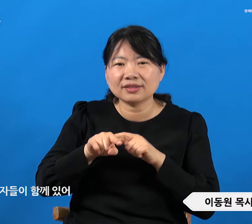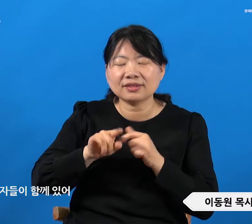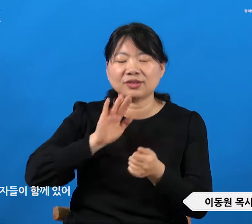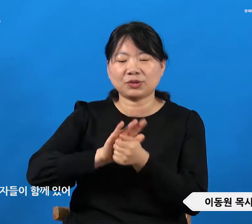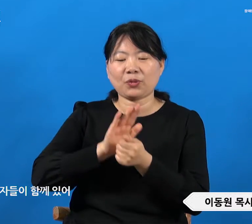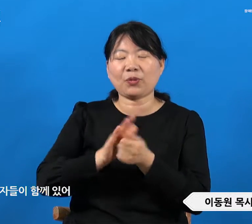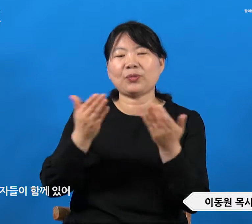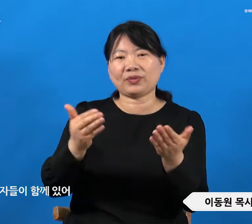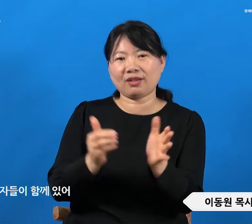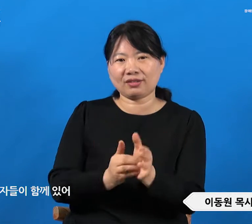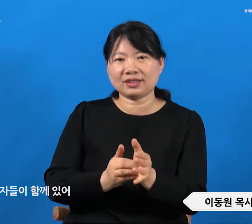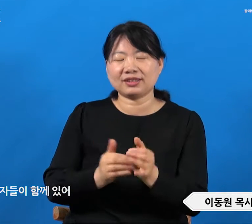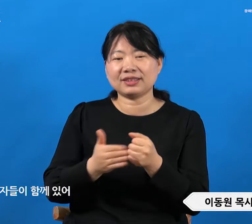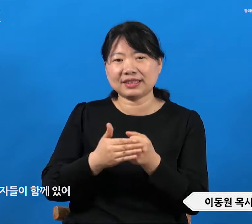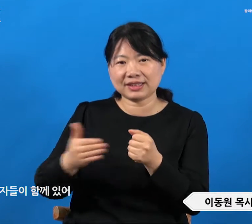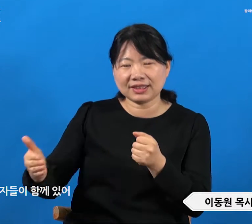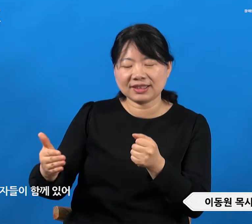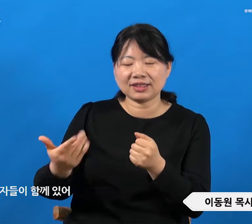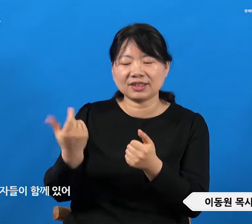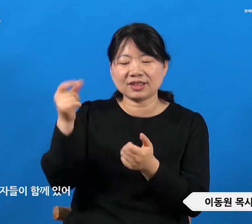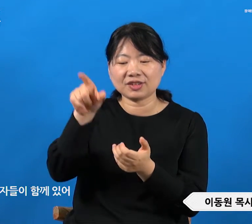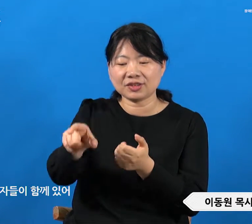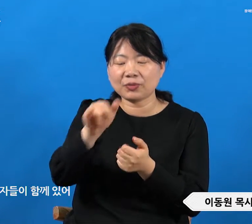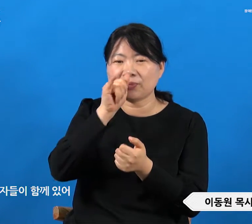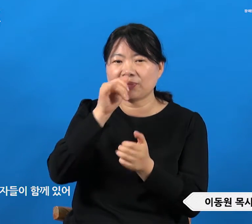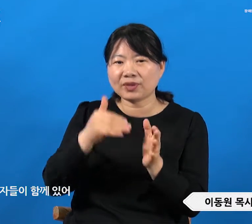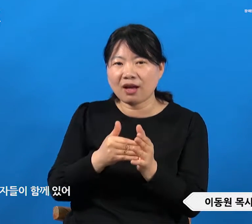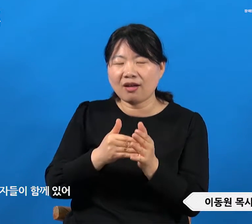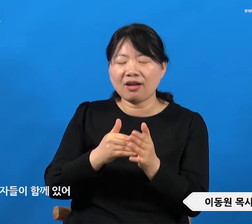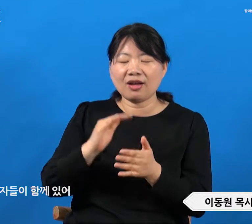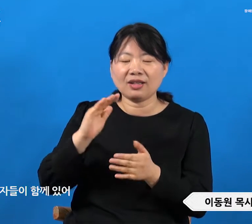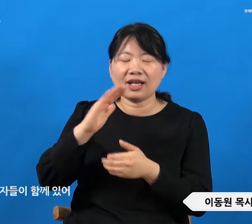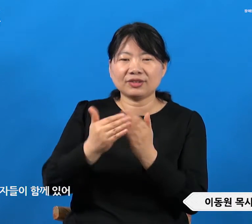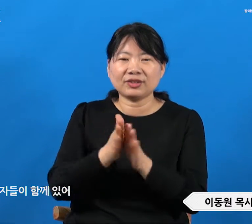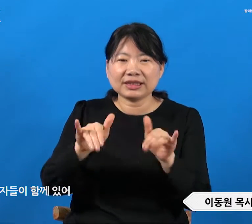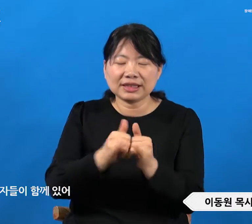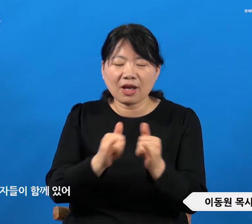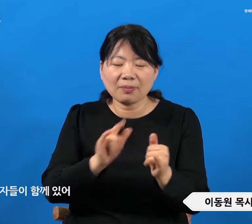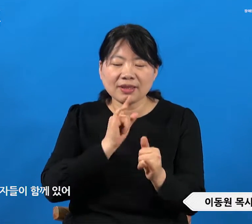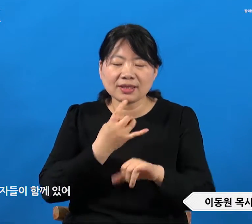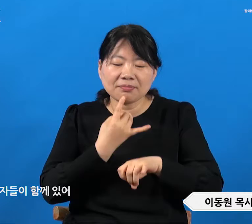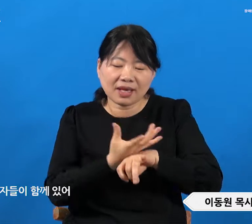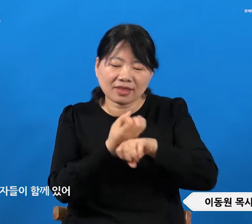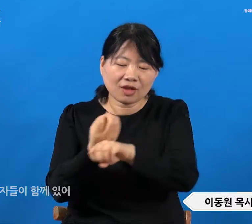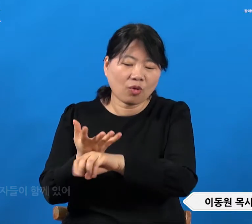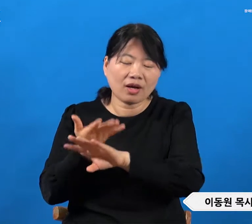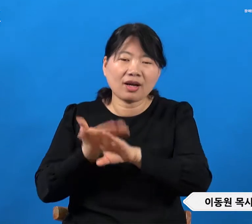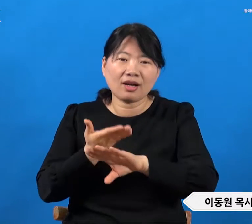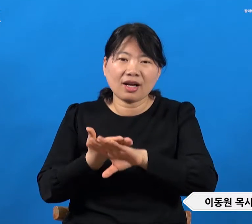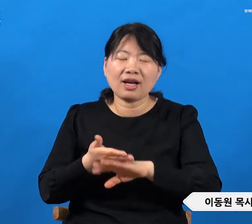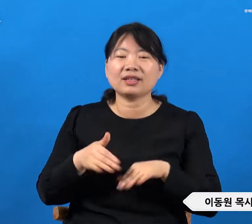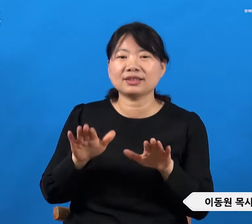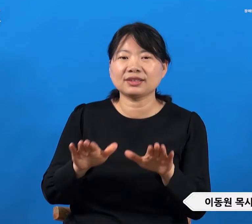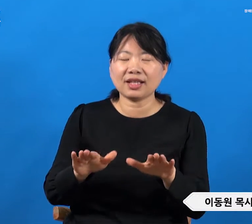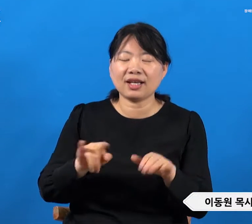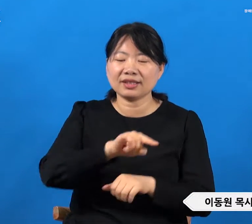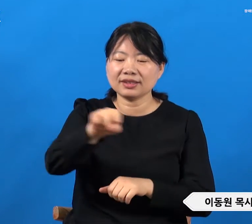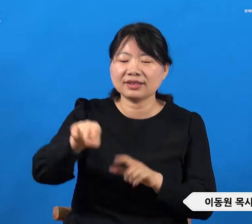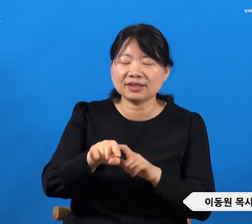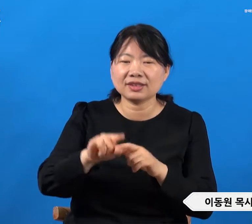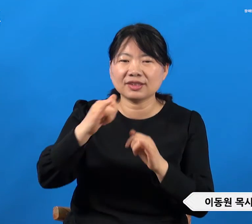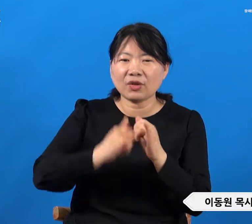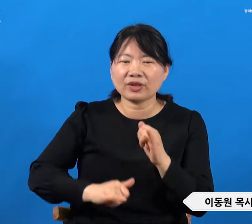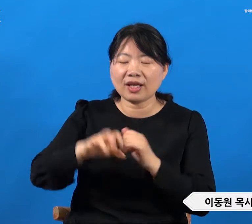그들을 돕더니 이렇게 기록되어 있습니다. 하나님의 선지자들은 말씀만 전한 것이 아니에요. 자,